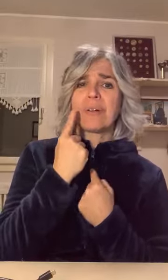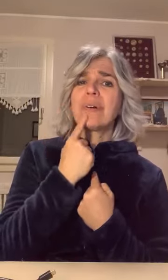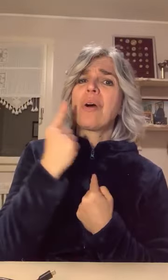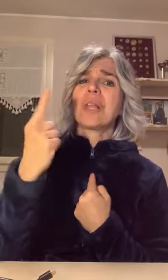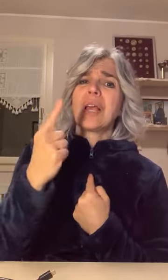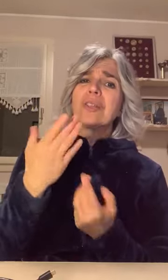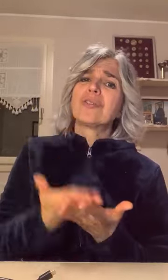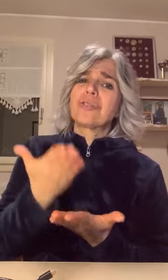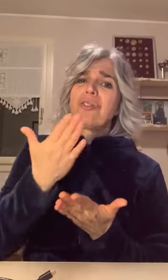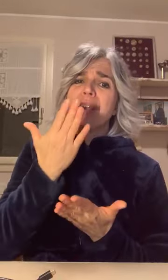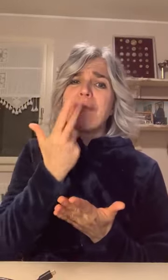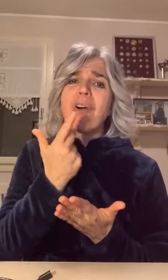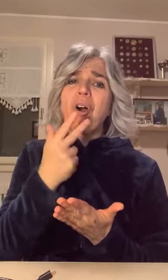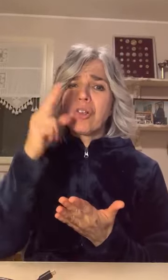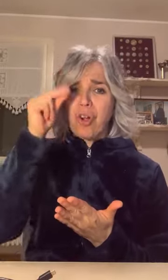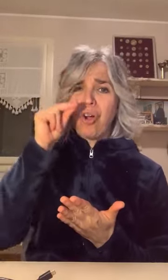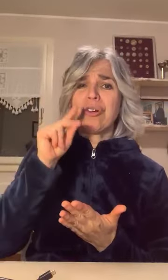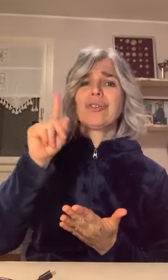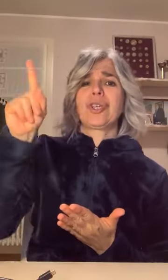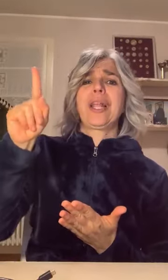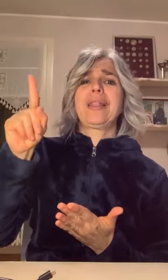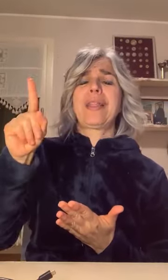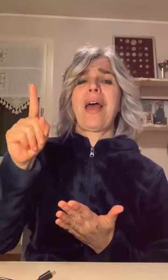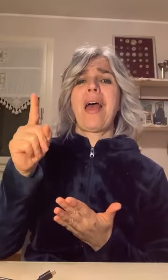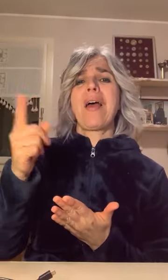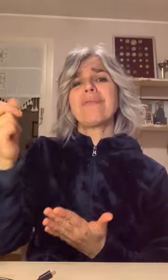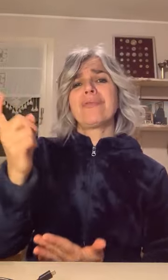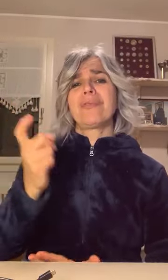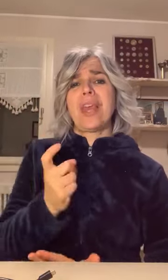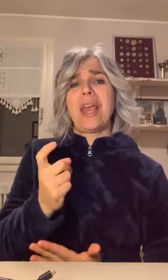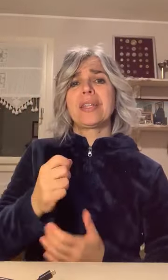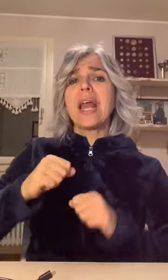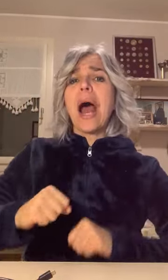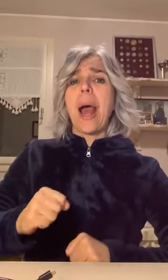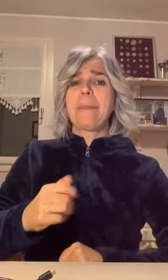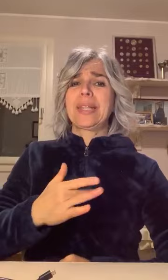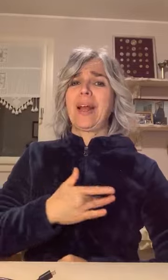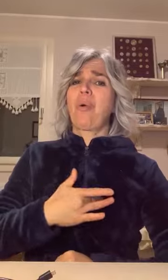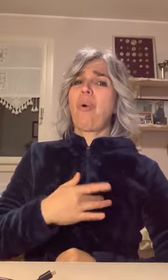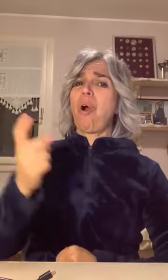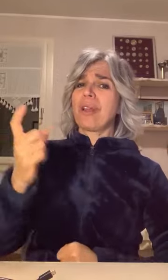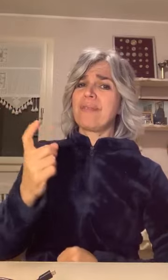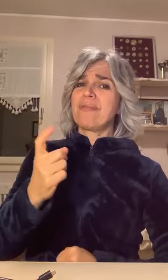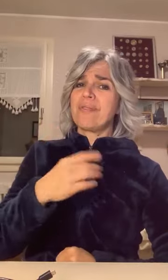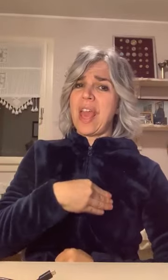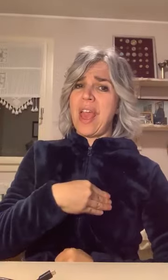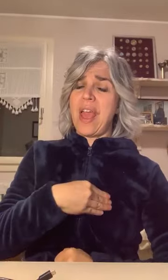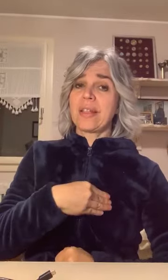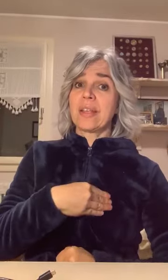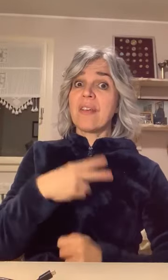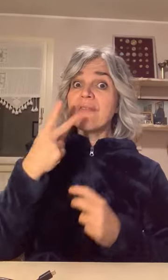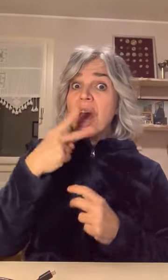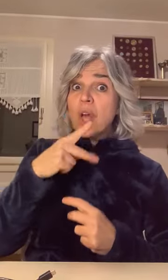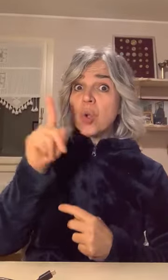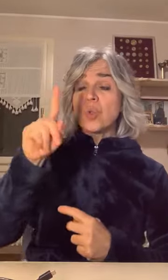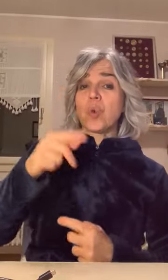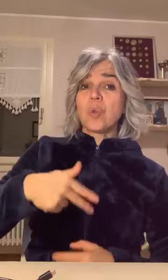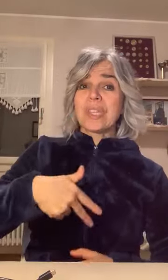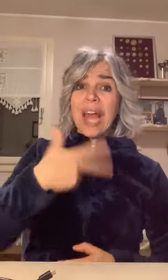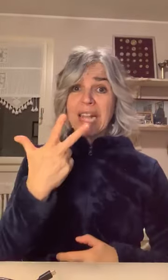nel mio cuore. Se veramente è vero quello che dice, che tu sei risorto al terzo giorno, sei salito al cielo e che sei